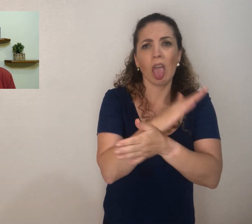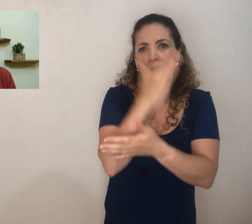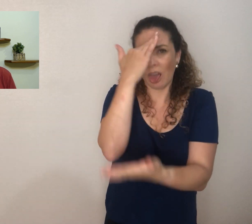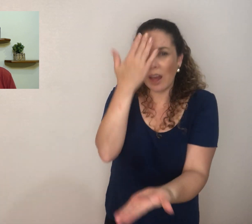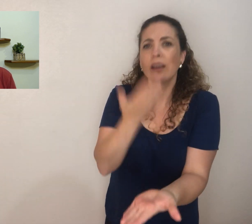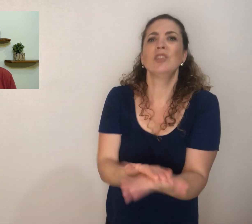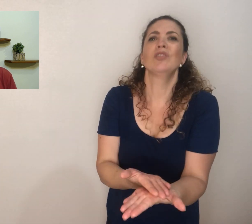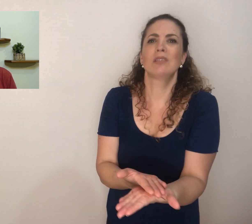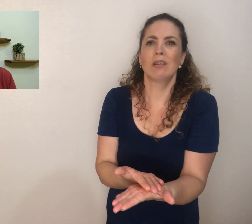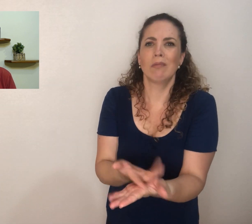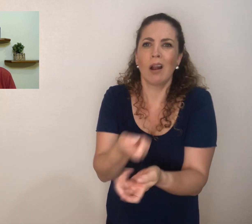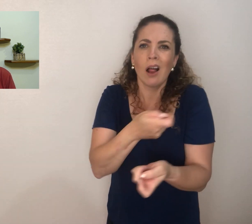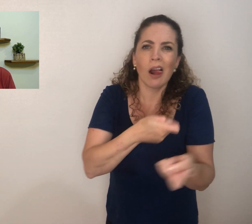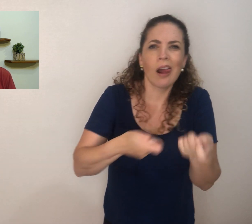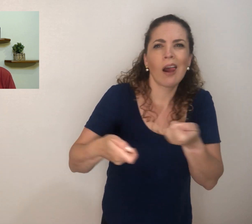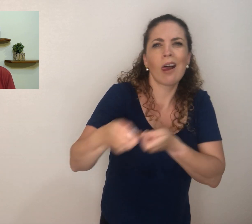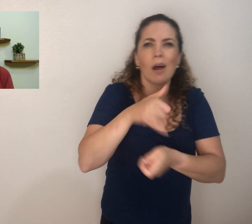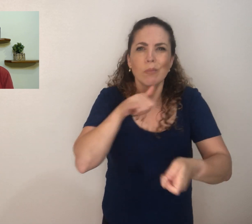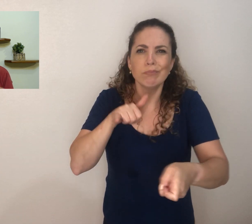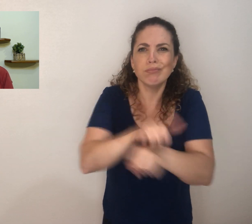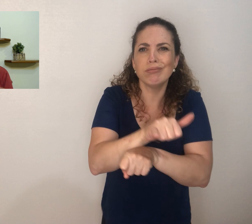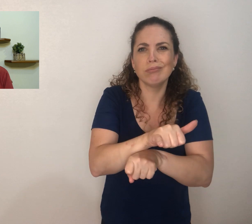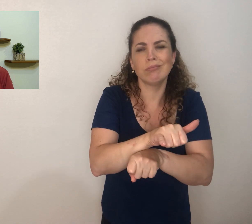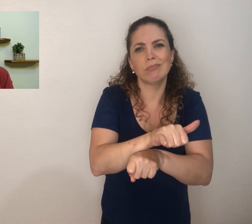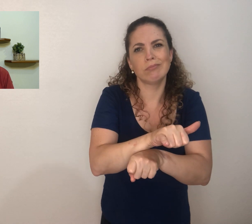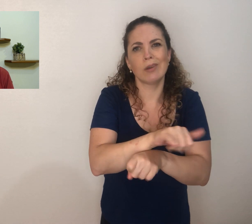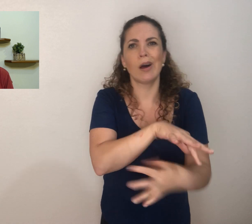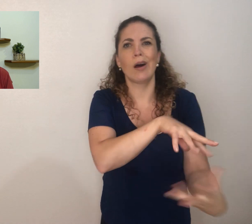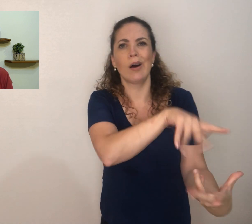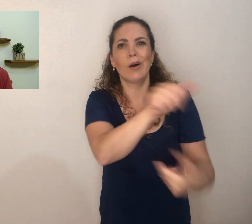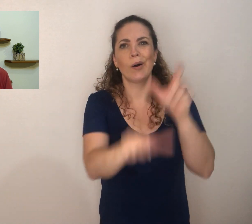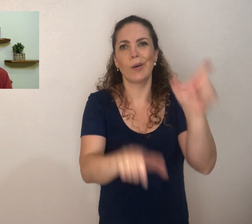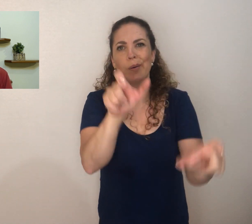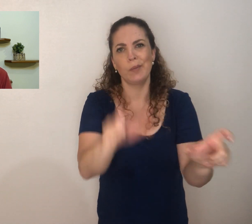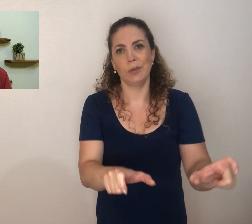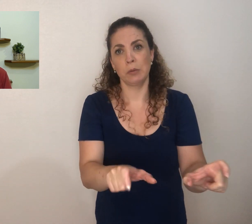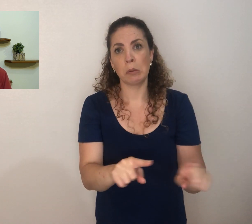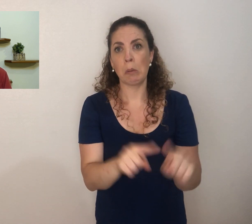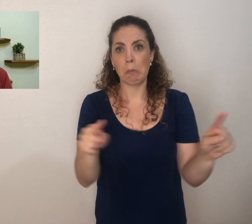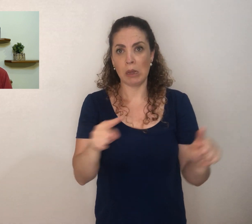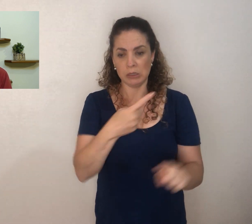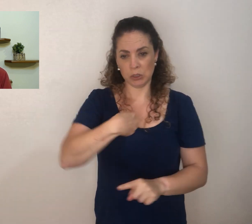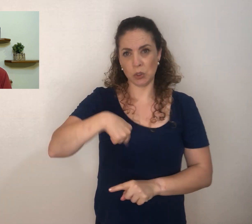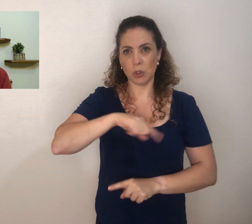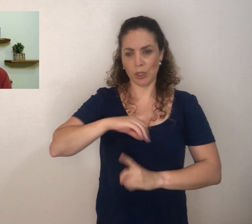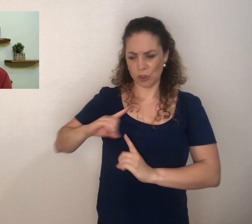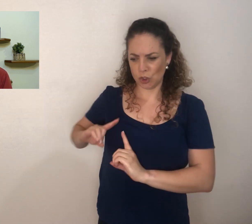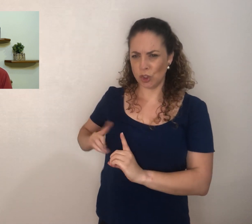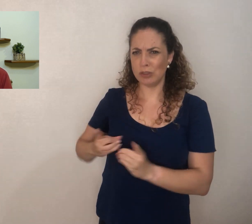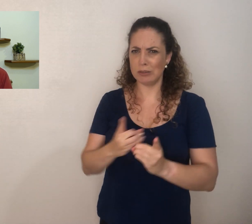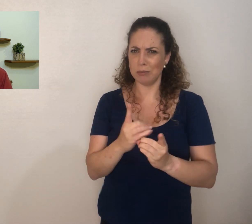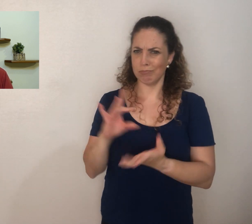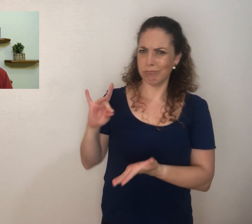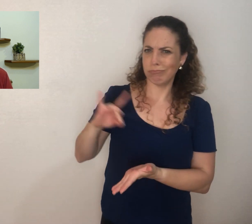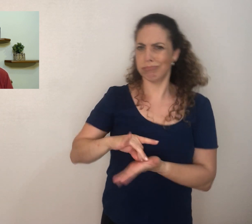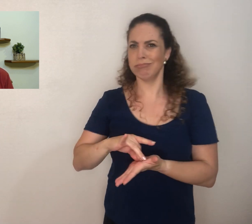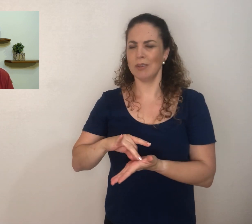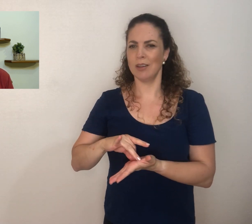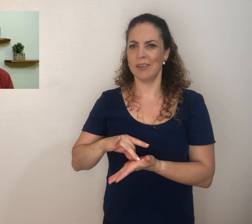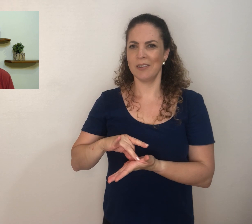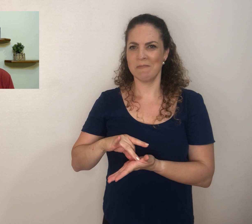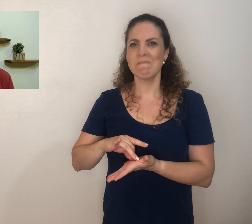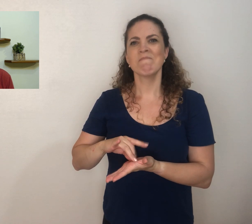Ele enganará o mundo, não enganará os discípulos. certo? Diz aqui, com engano de justiça aos